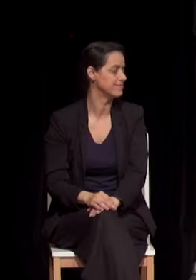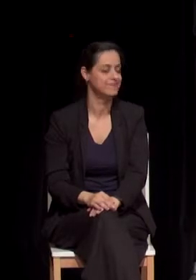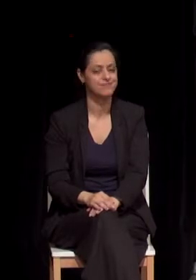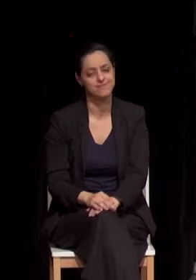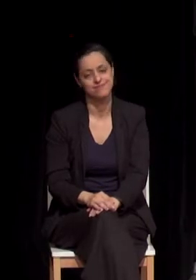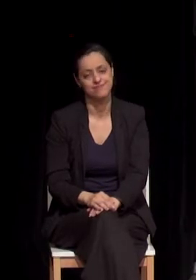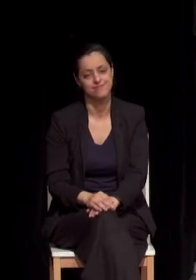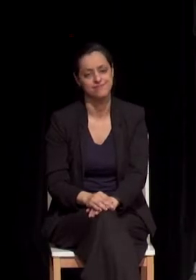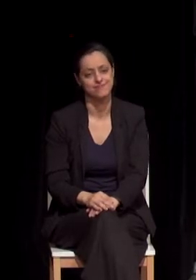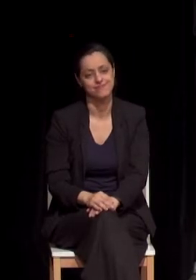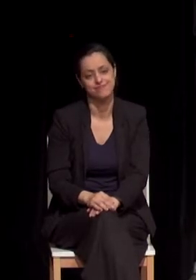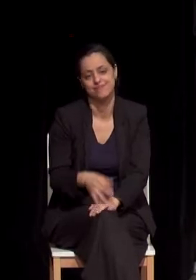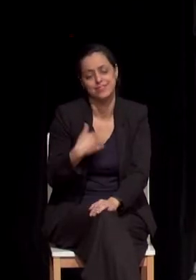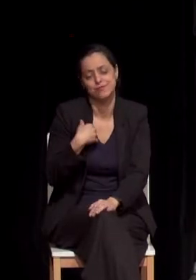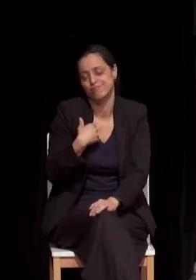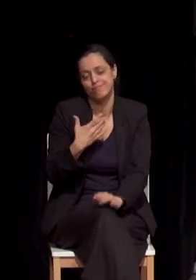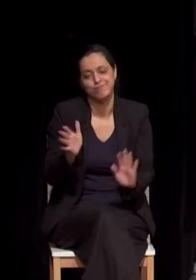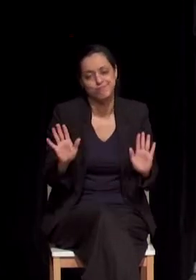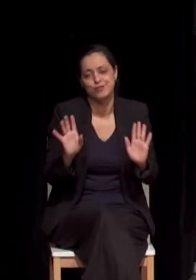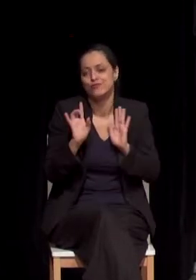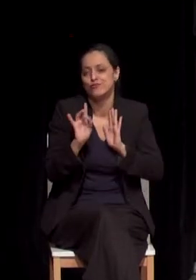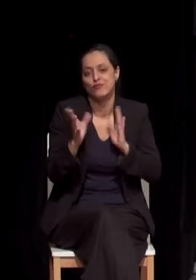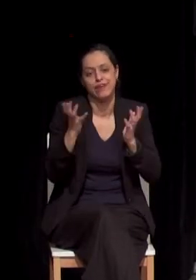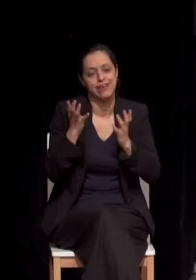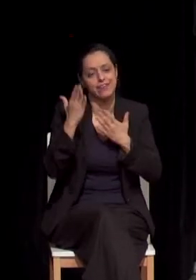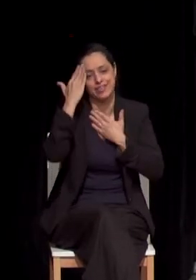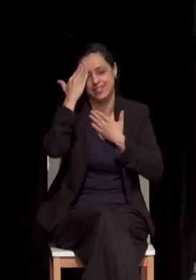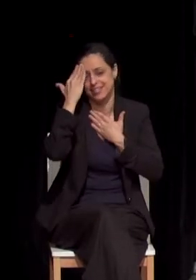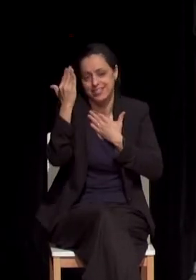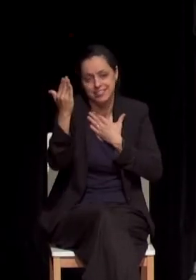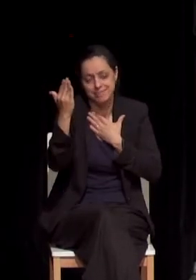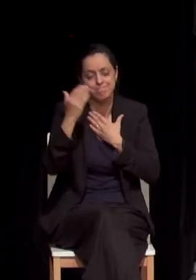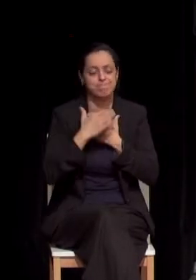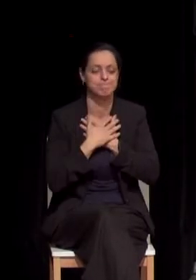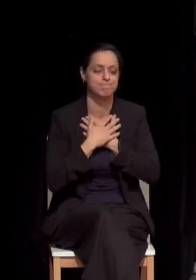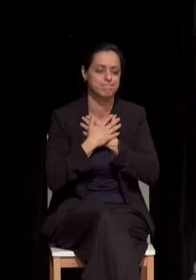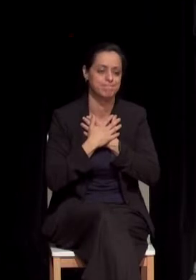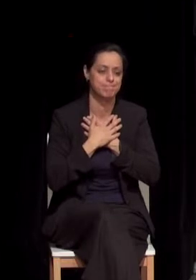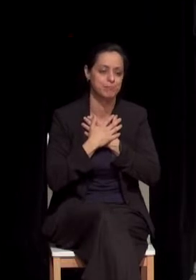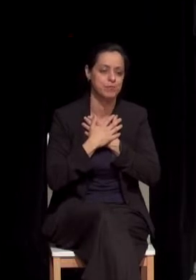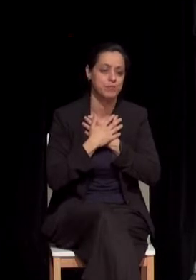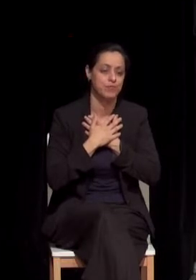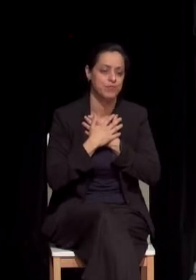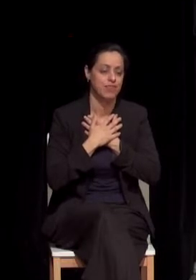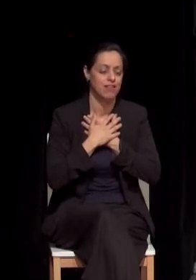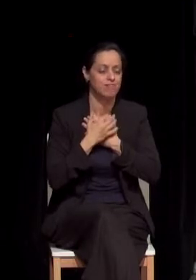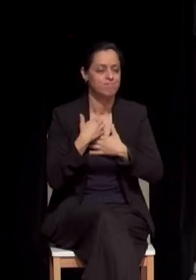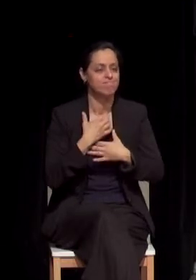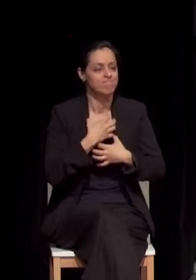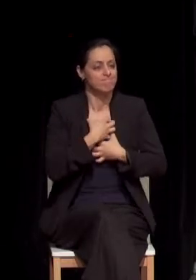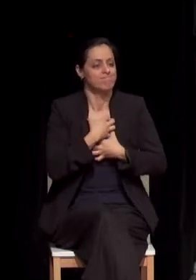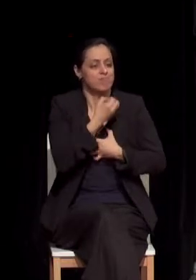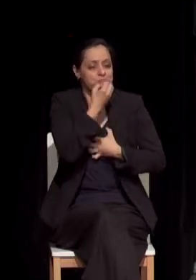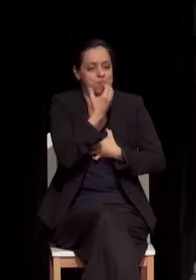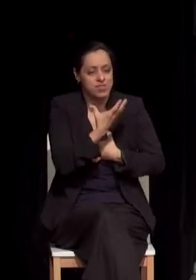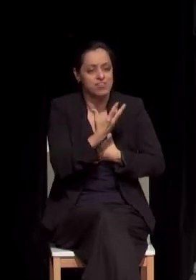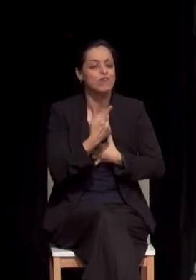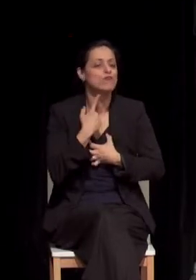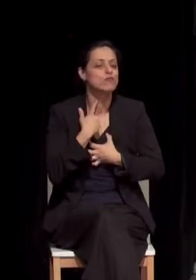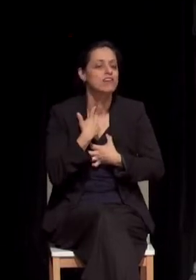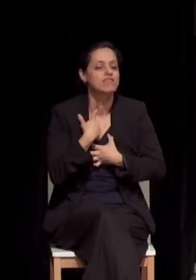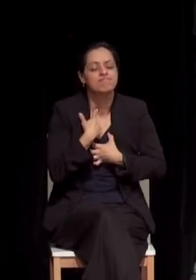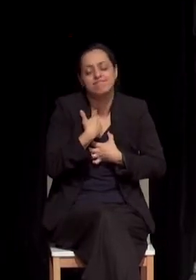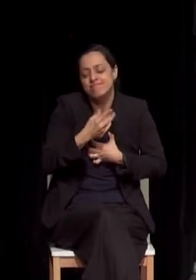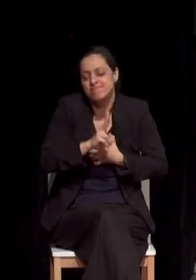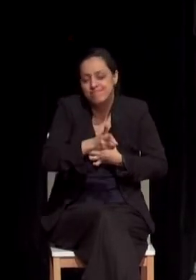Eu só vou agradecer mesmo. Foi muito bom, dá vontade de ficar mais tempo